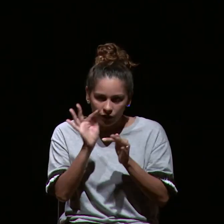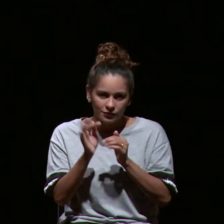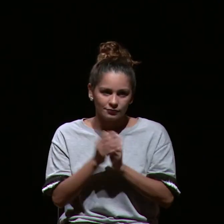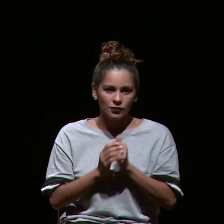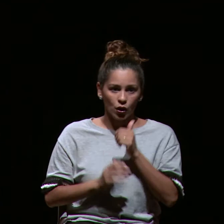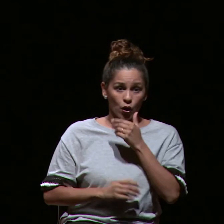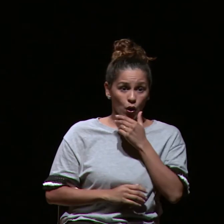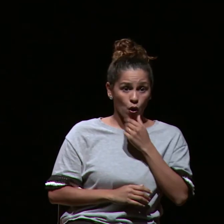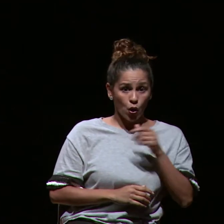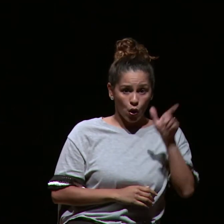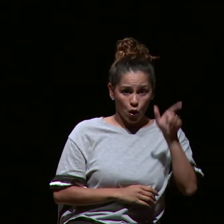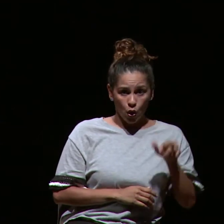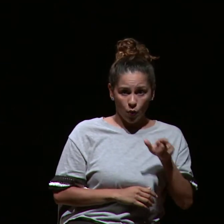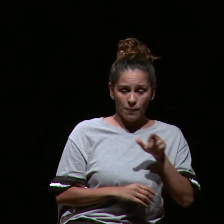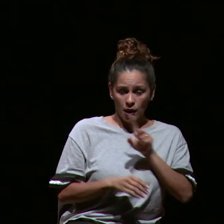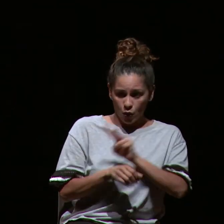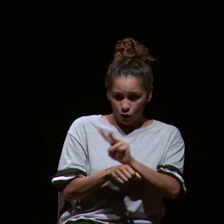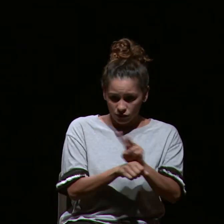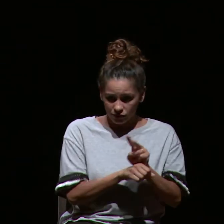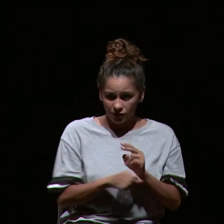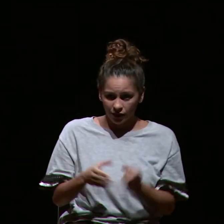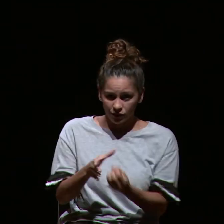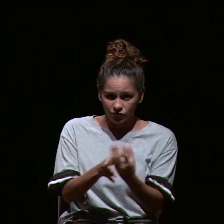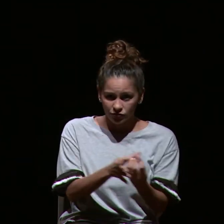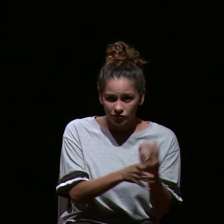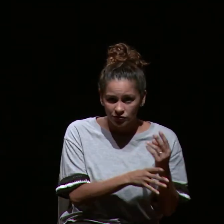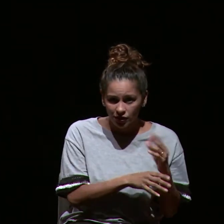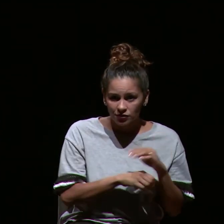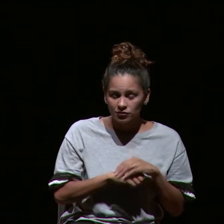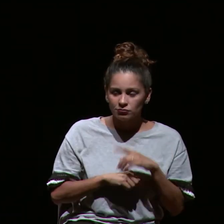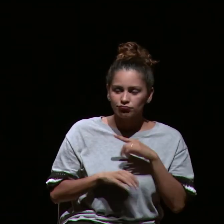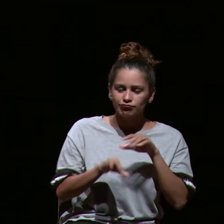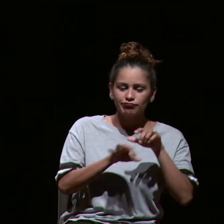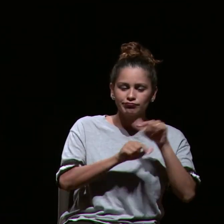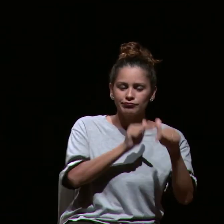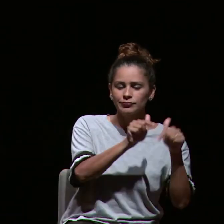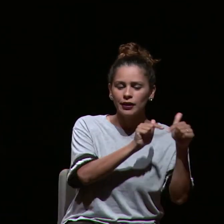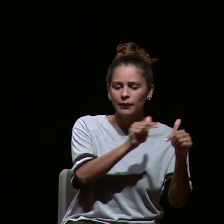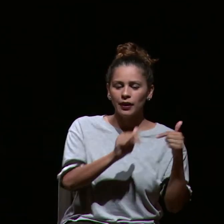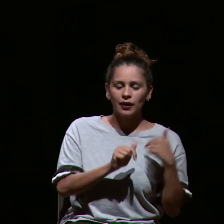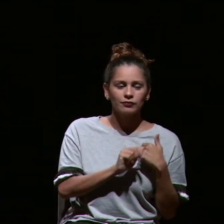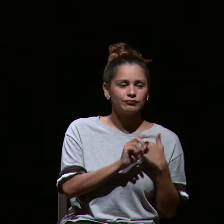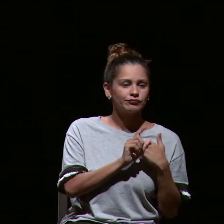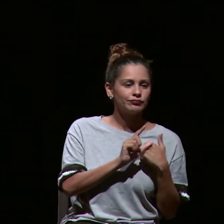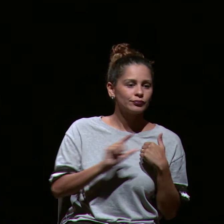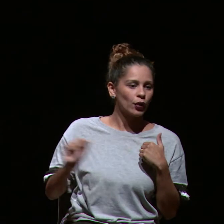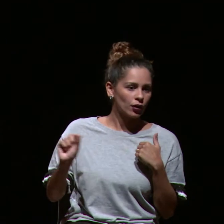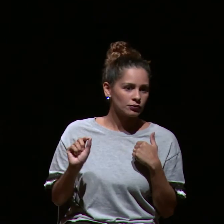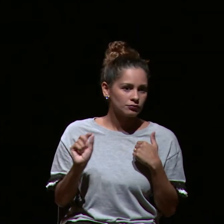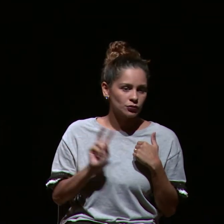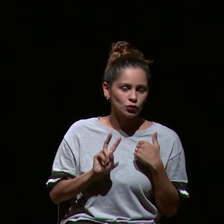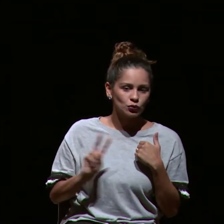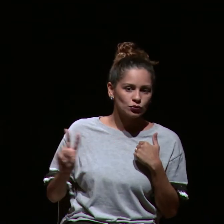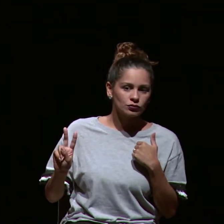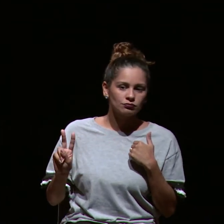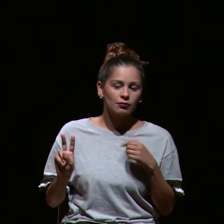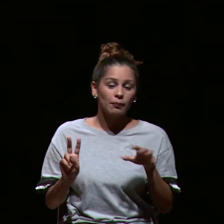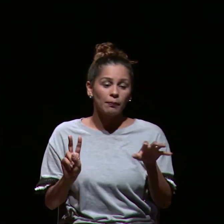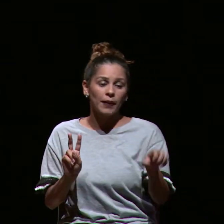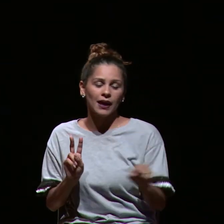jardineiro andava por toda a largura do jardim, cumprindo sua obrigação, ao nos retirarmos sem consciência realmente do que fazia, peguei uma